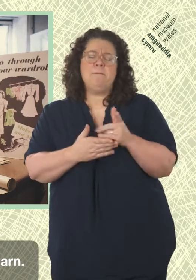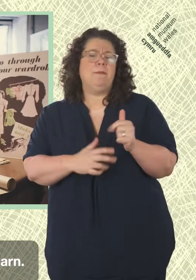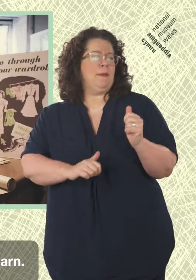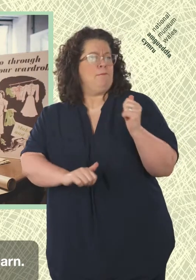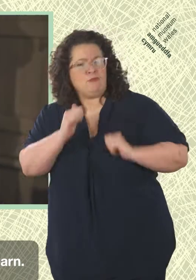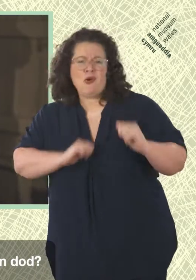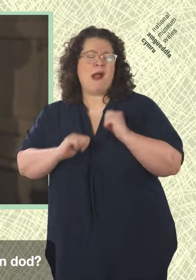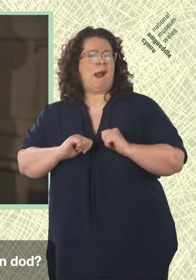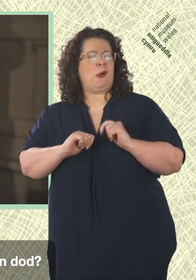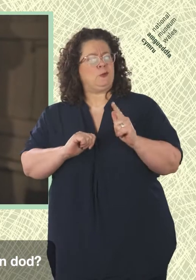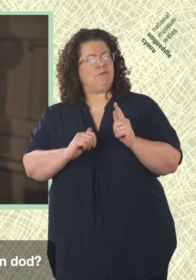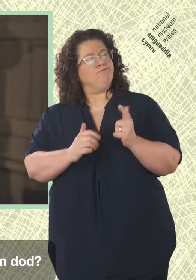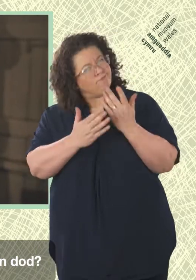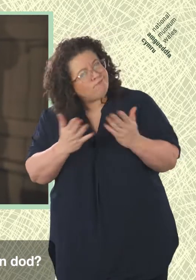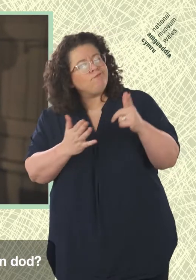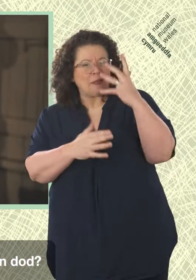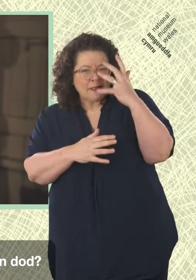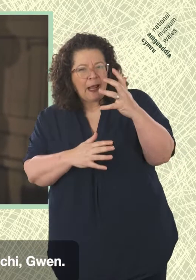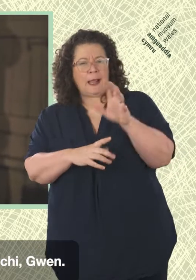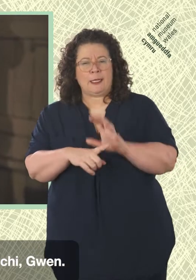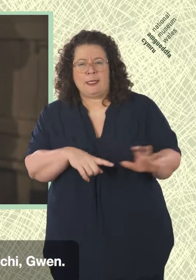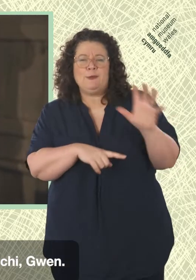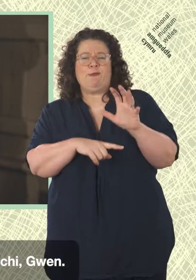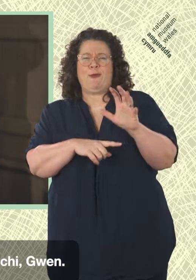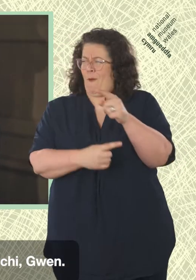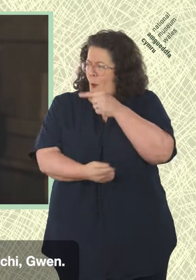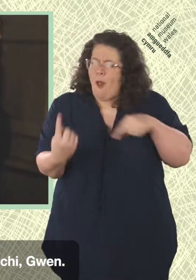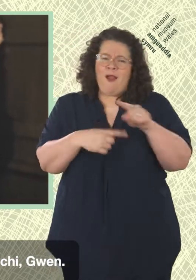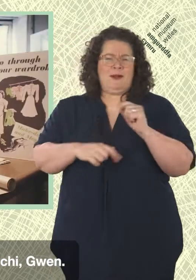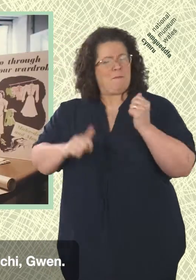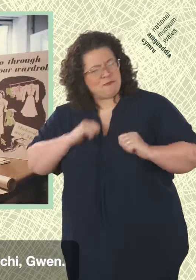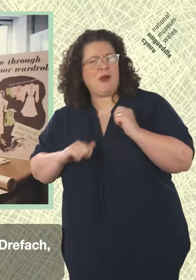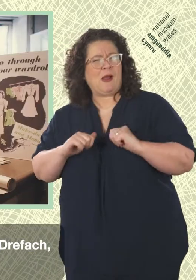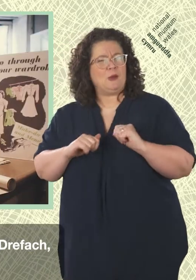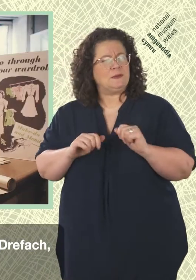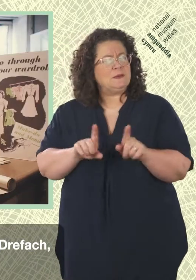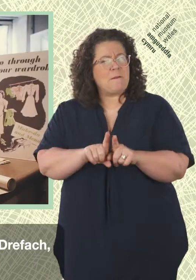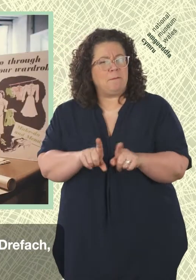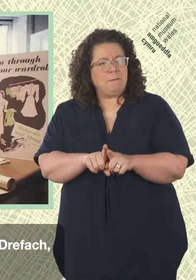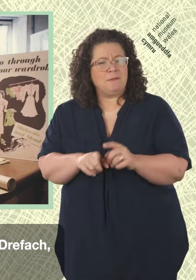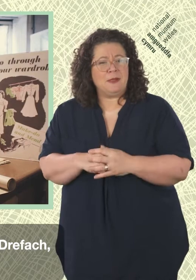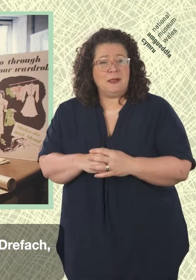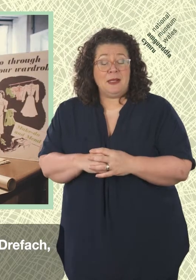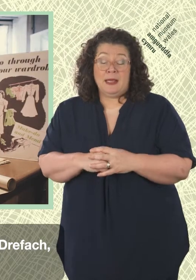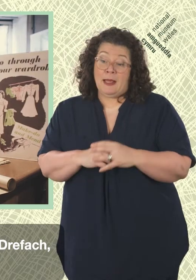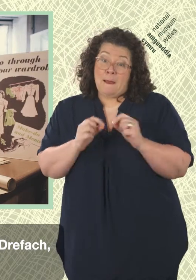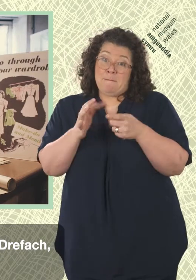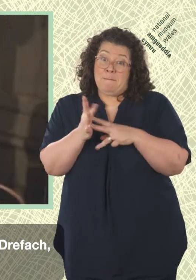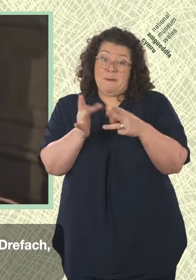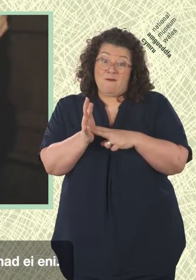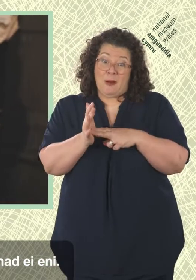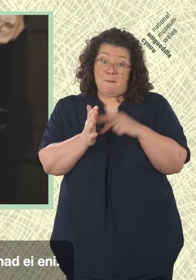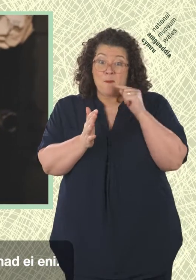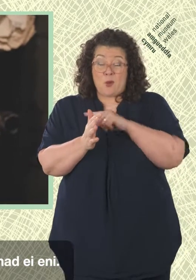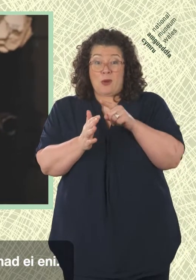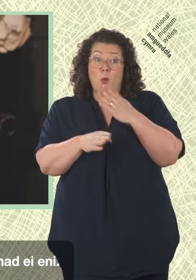gweithio'r Rhithiol. O ble mae'r brethyn yn dod o? O, na i gweithio chi, Gwen. O'r Cambrian Mills yn Drwy'r fel Undre.